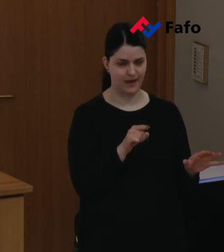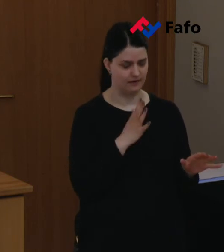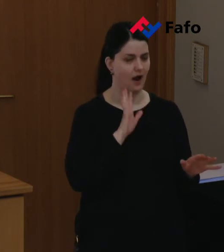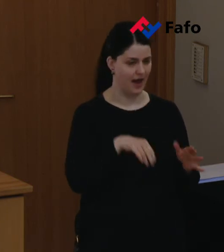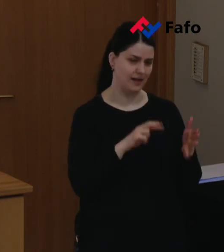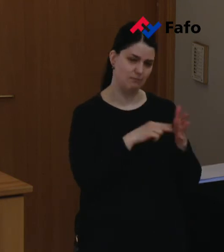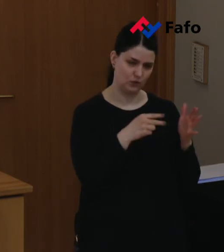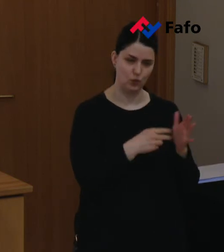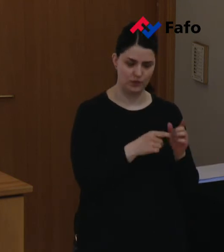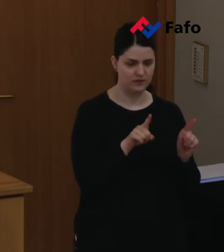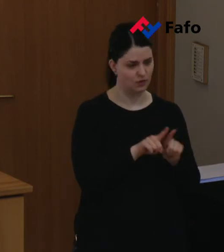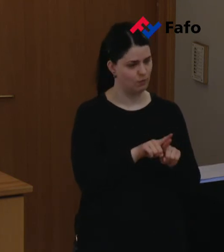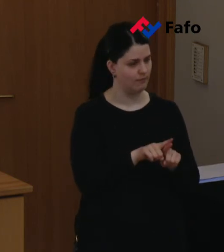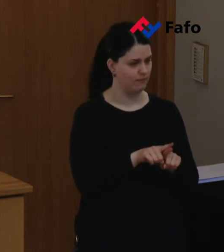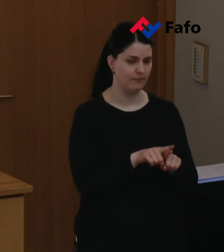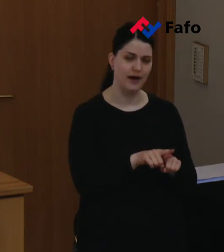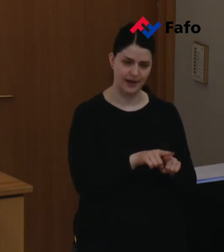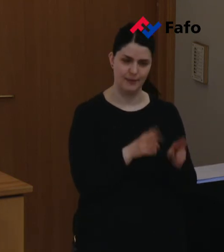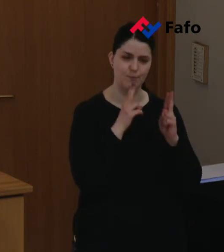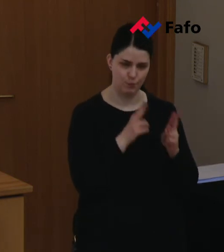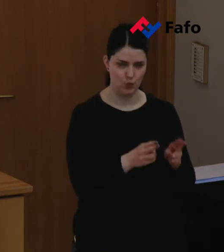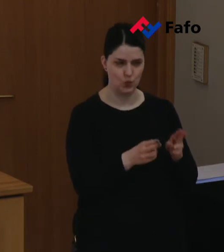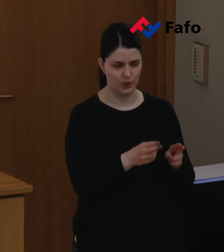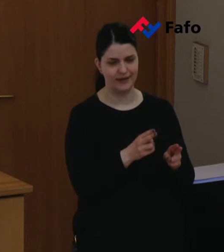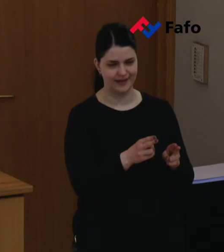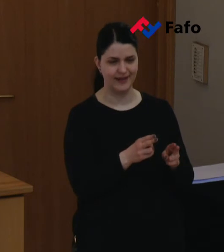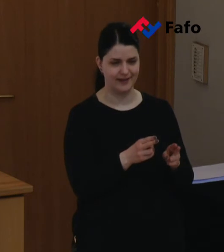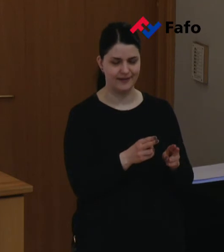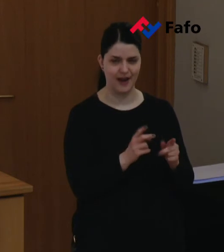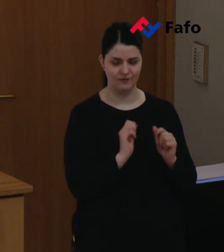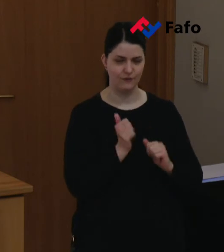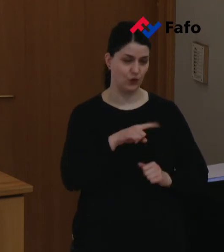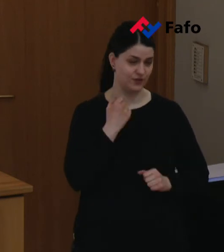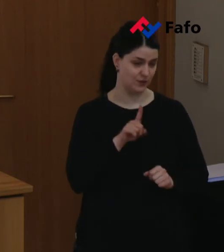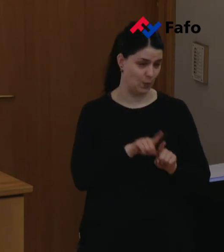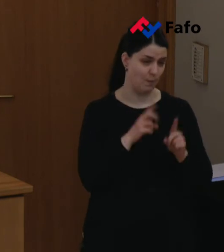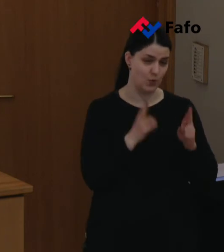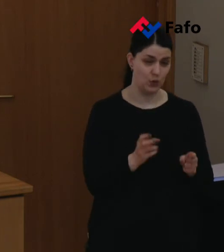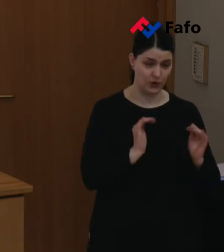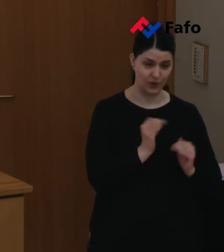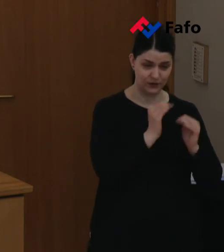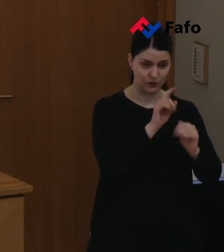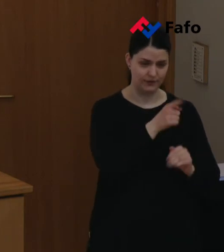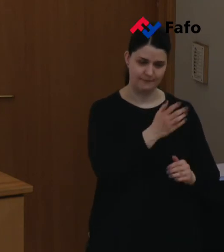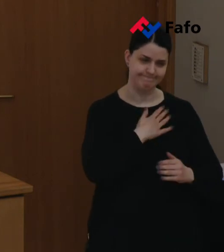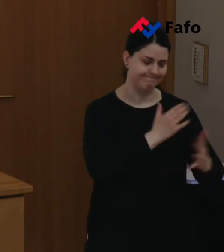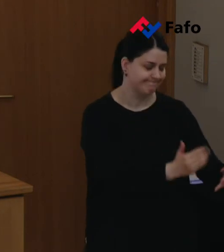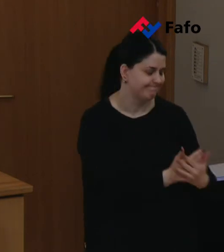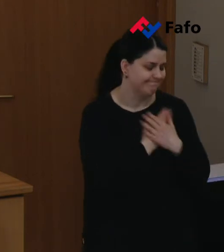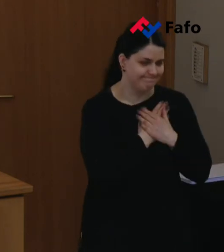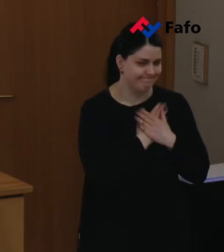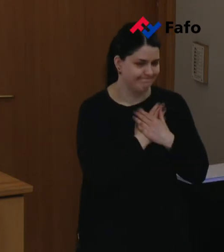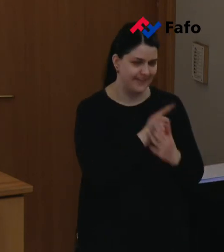en metode som helt i brukernes, eller altså for oss som brukerorganisasjon, så trykker jo vi bare den mot vårt